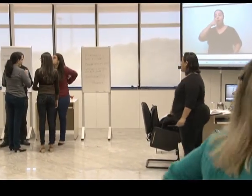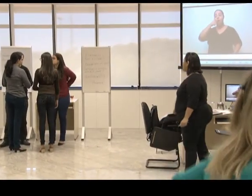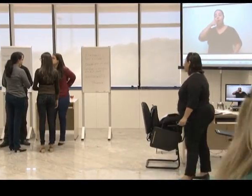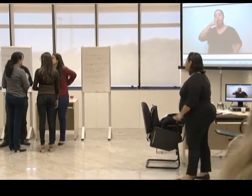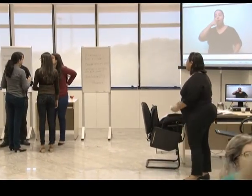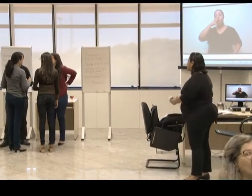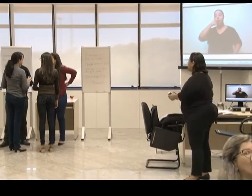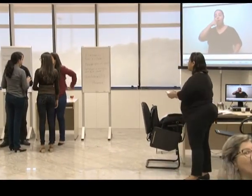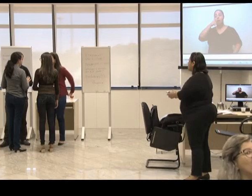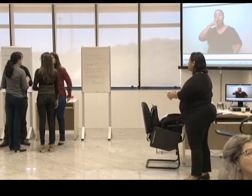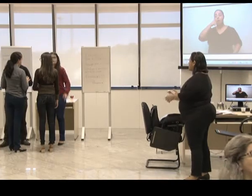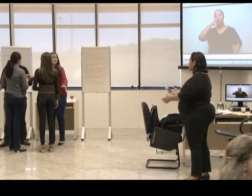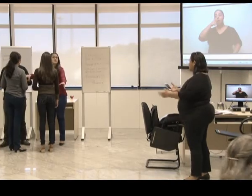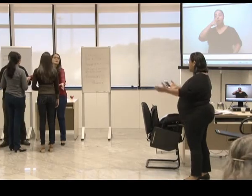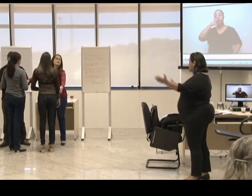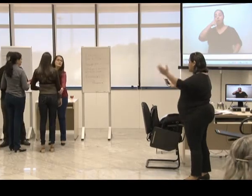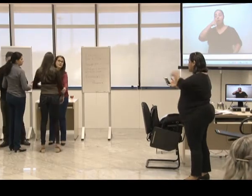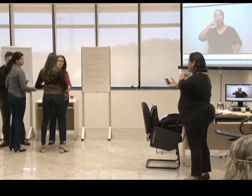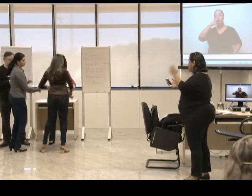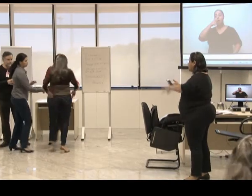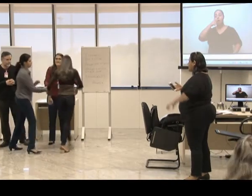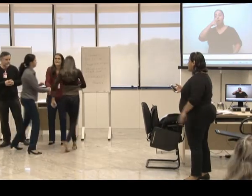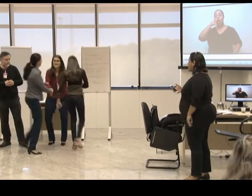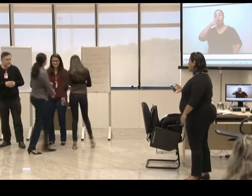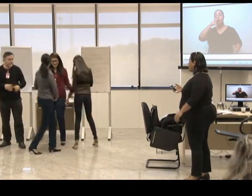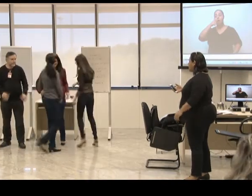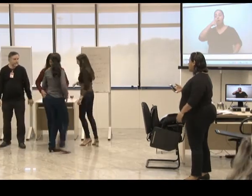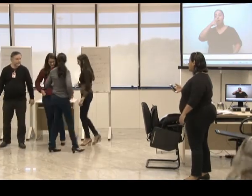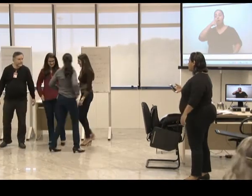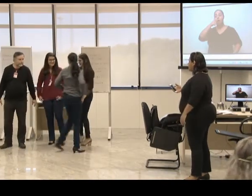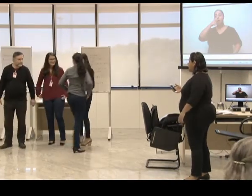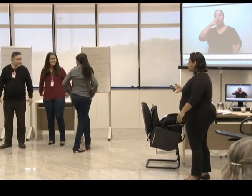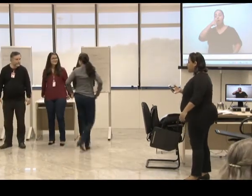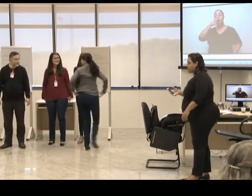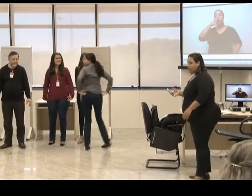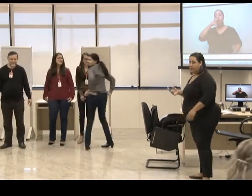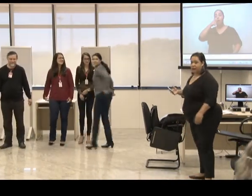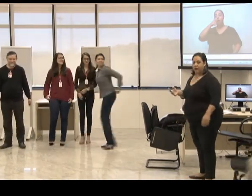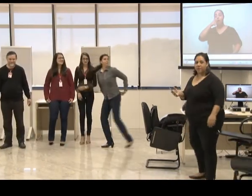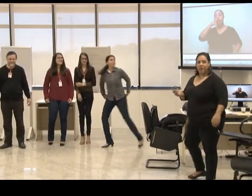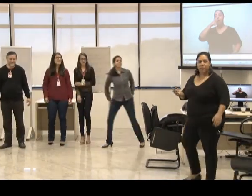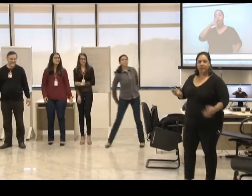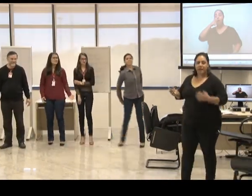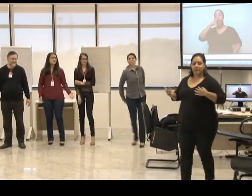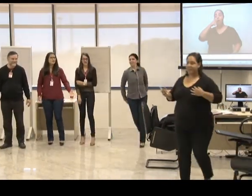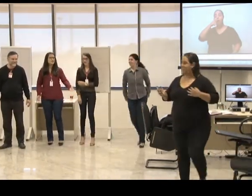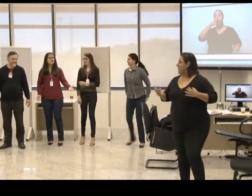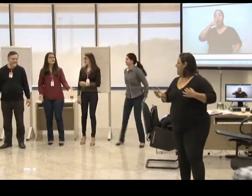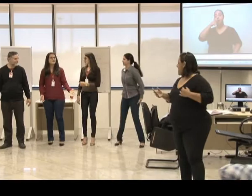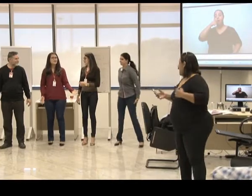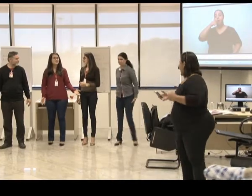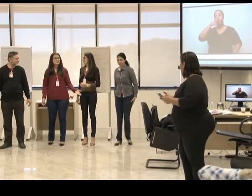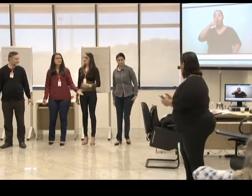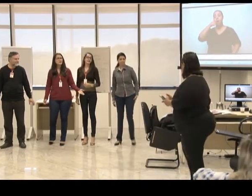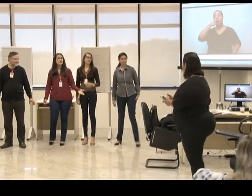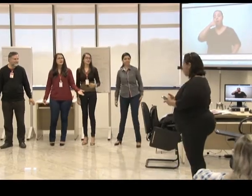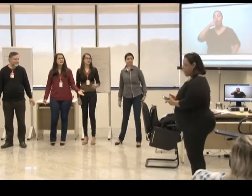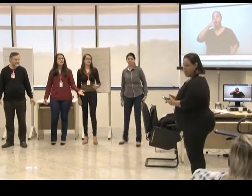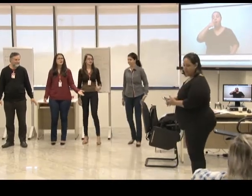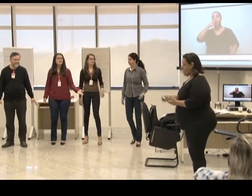Bora, ô gente, ops, ops, ops, ops, ops. Combinação é essa, ó, rápido, rápido. Ah, não,